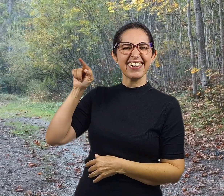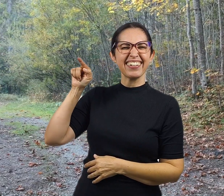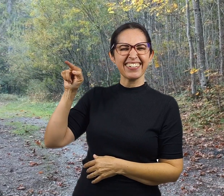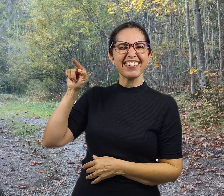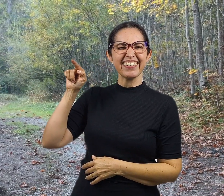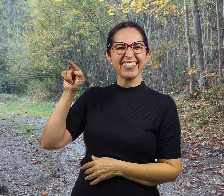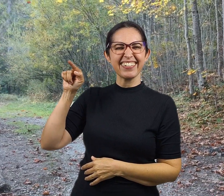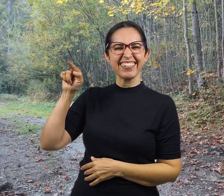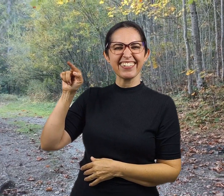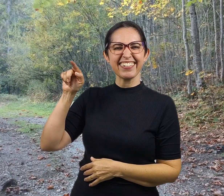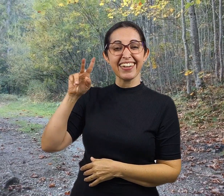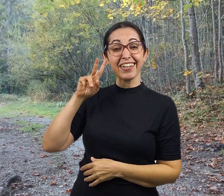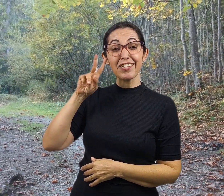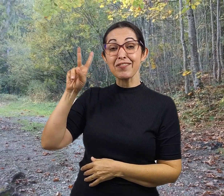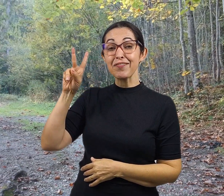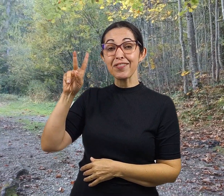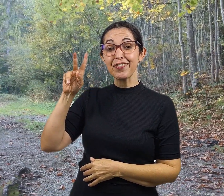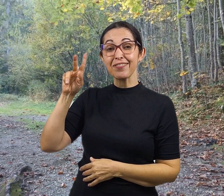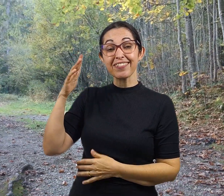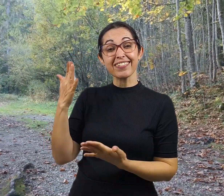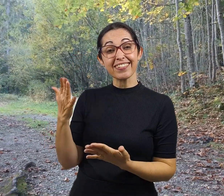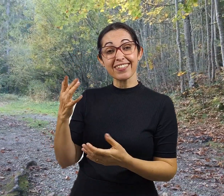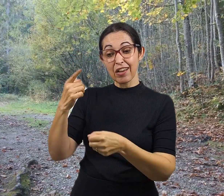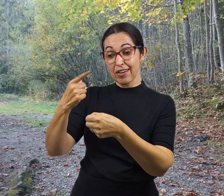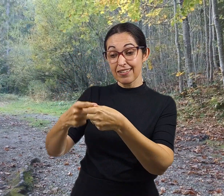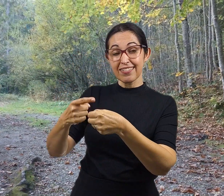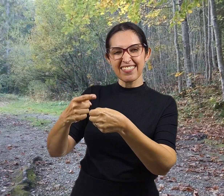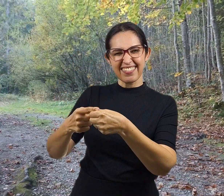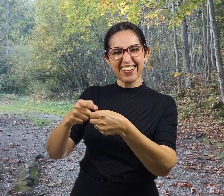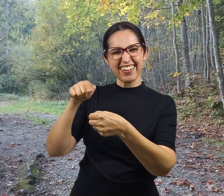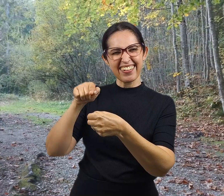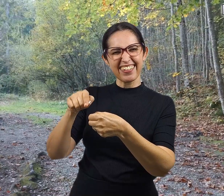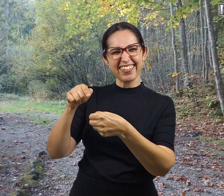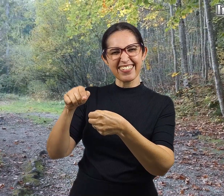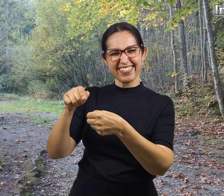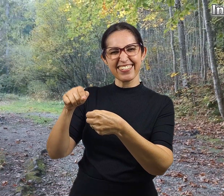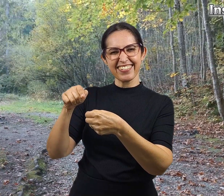então Deus não estava levando Jacó para